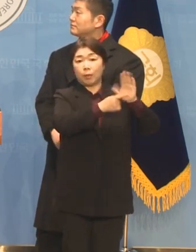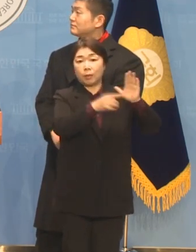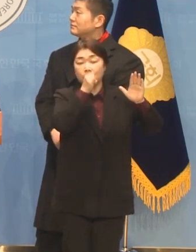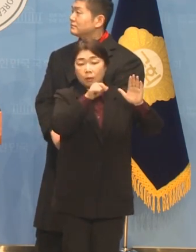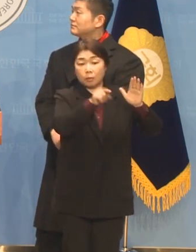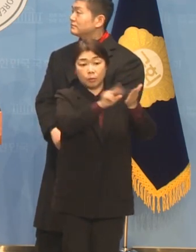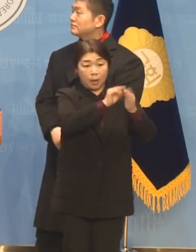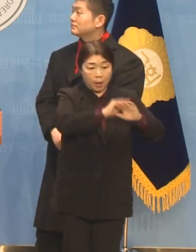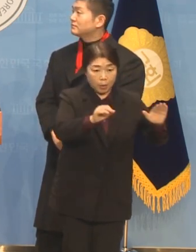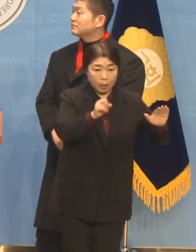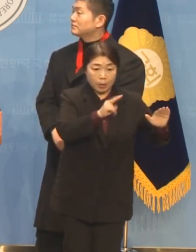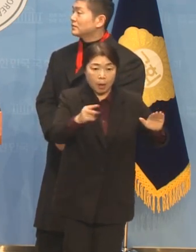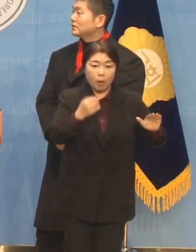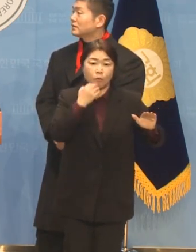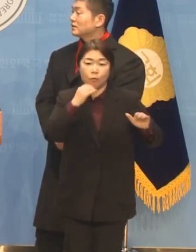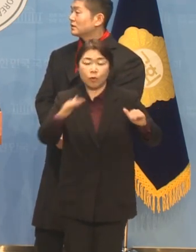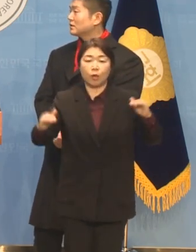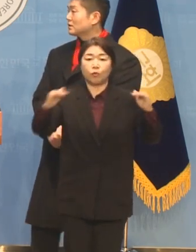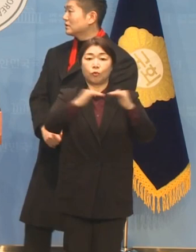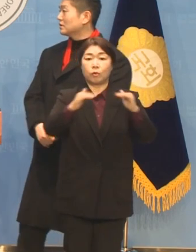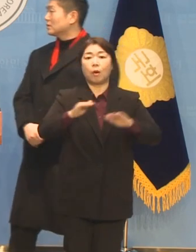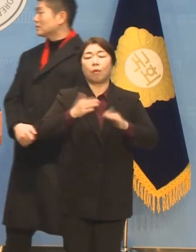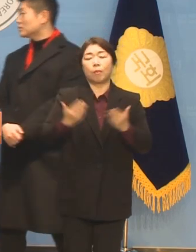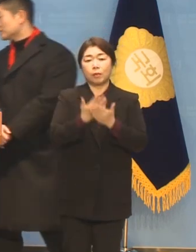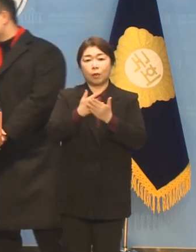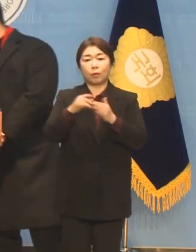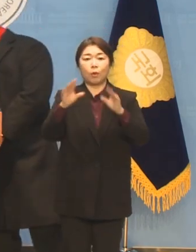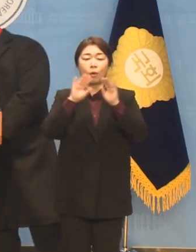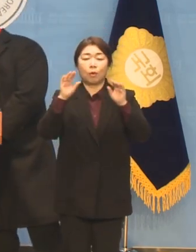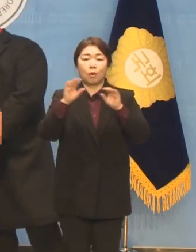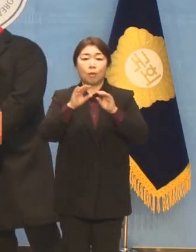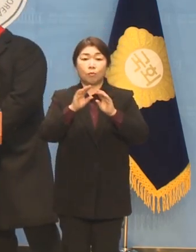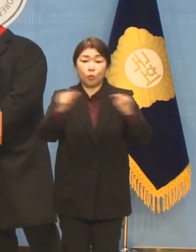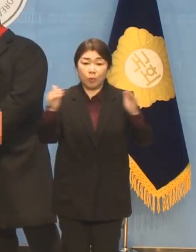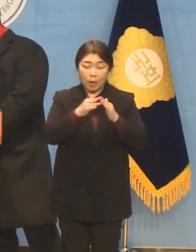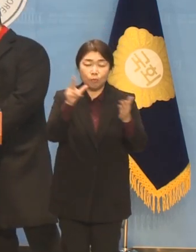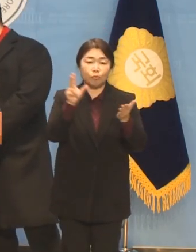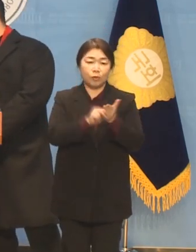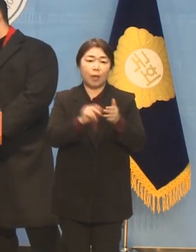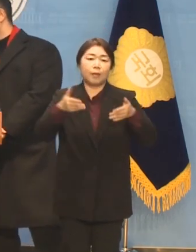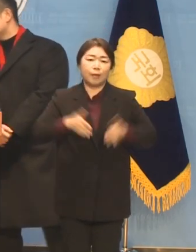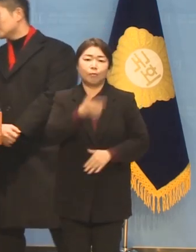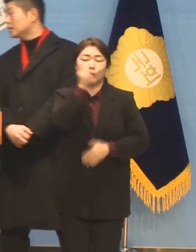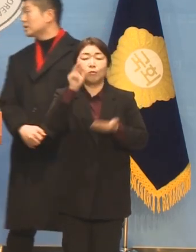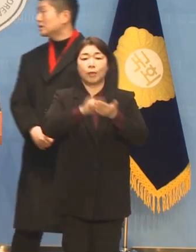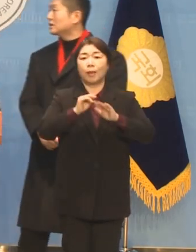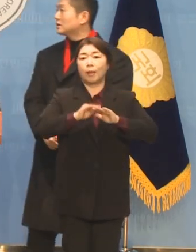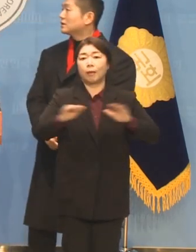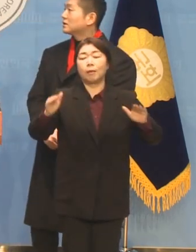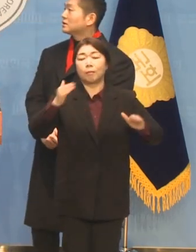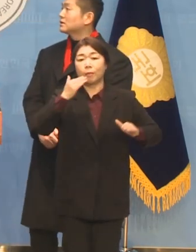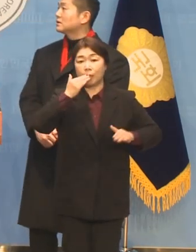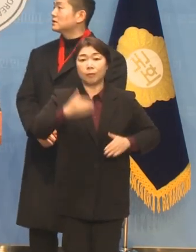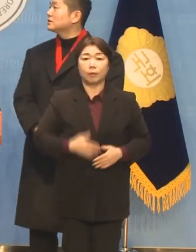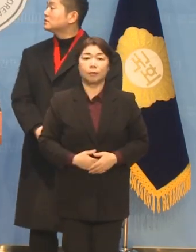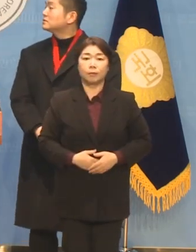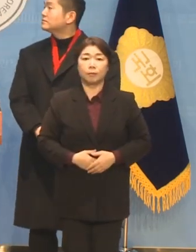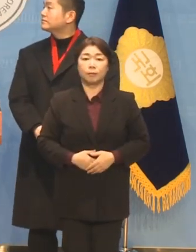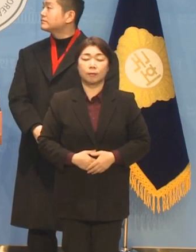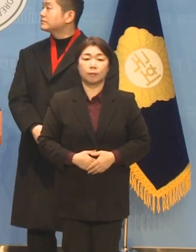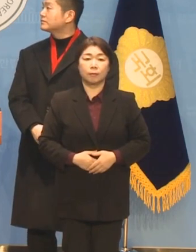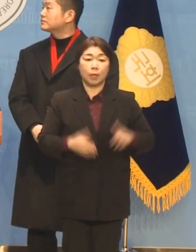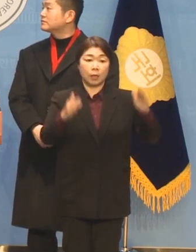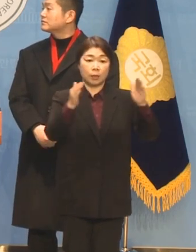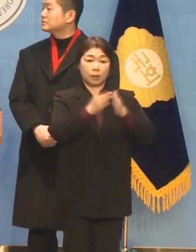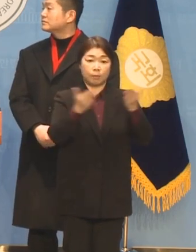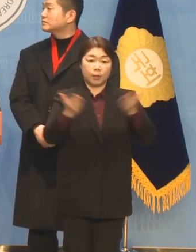해결해야만 서울의 균형발전도, 부동산도, 저출산도 해결할 수 있습니다. 직주 근접을 넘어선 직주